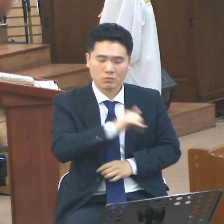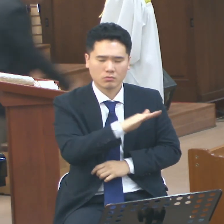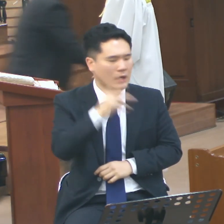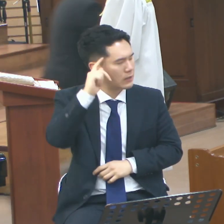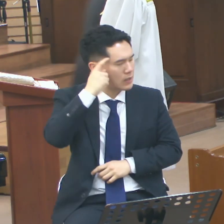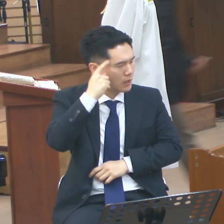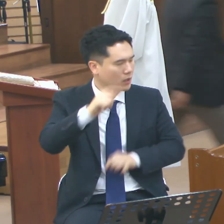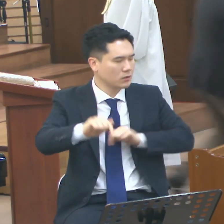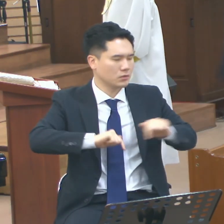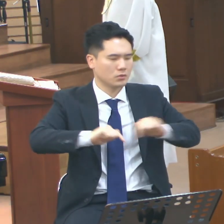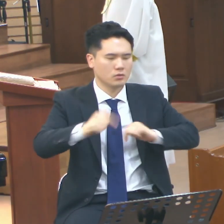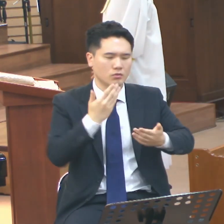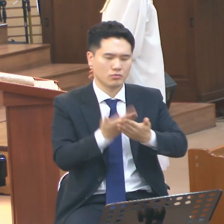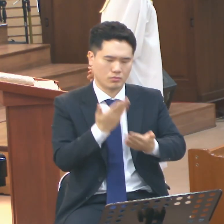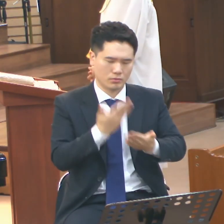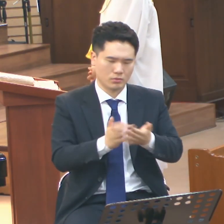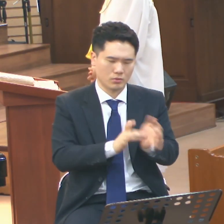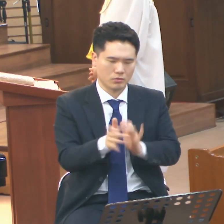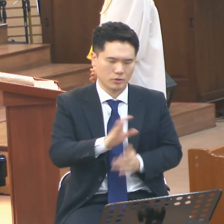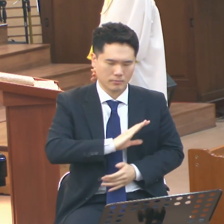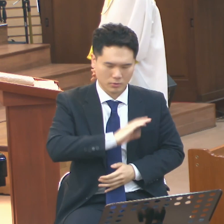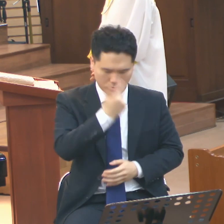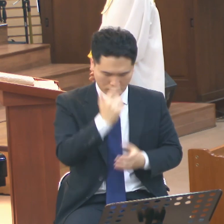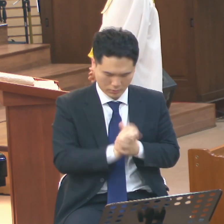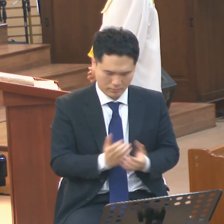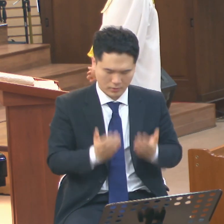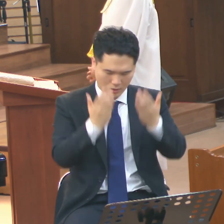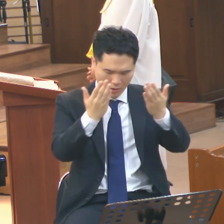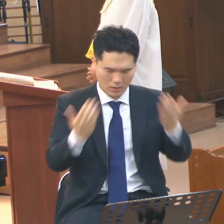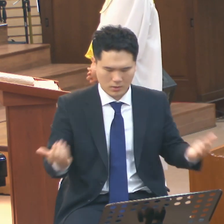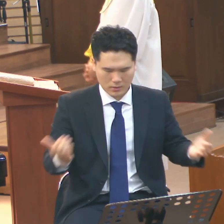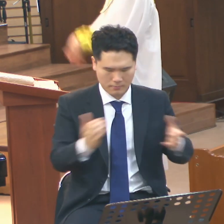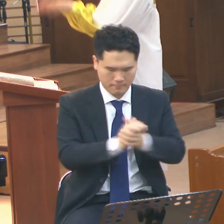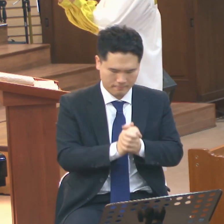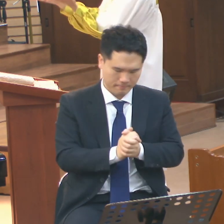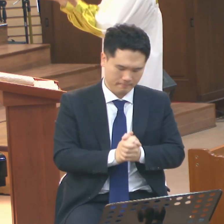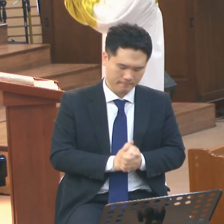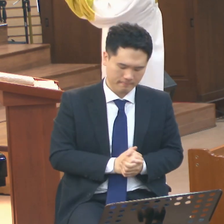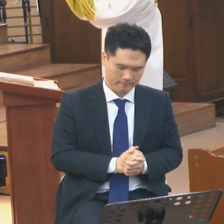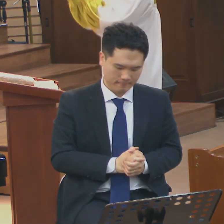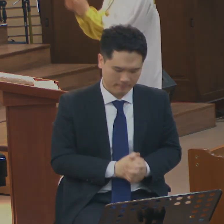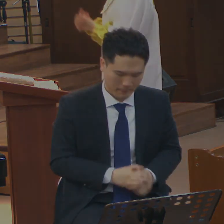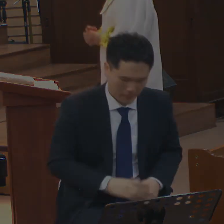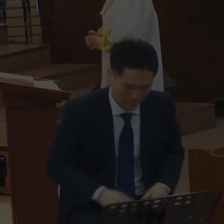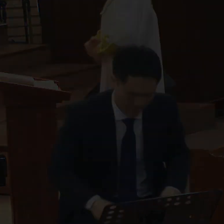주장하여 주옵소서. 예수님 이름으로 기도하옵나이다. 아멘.